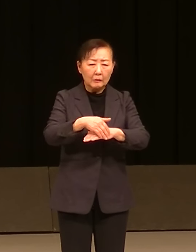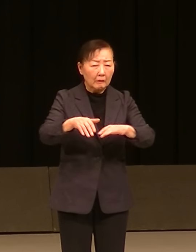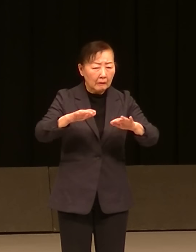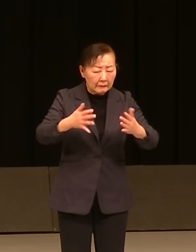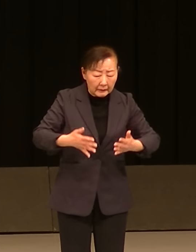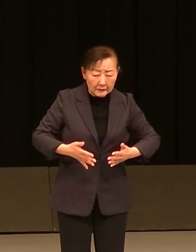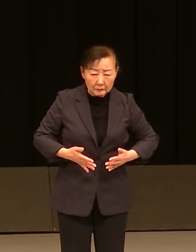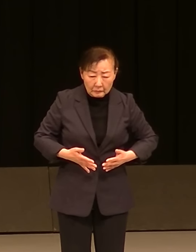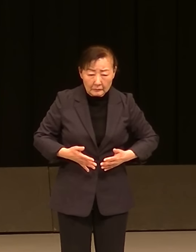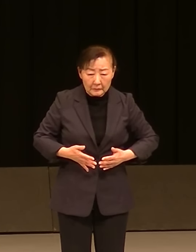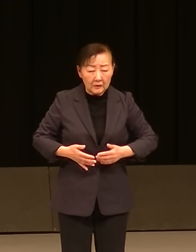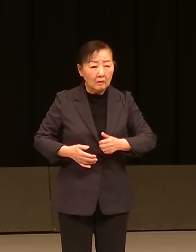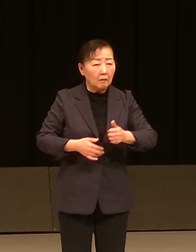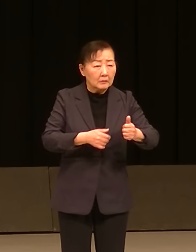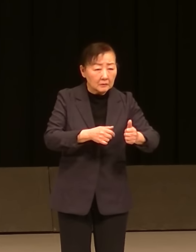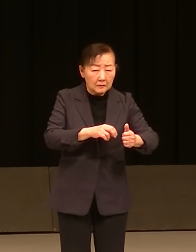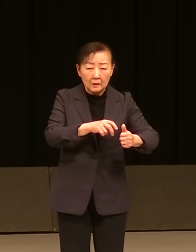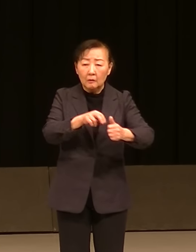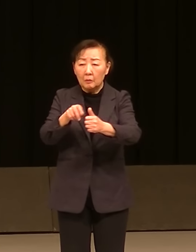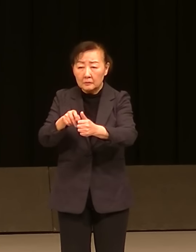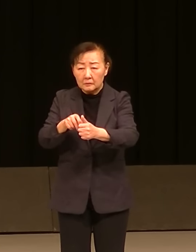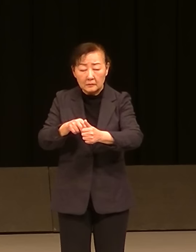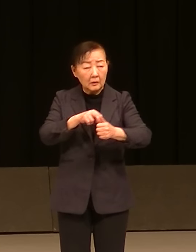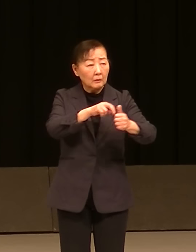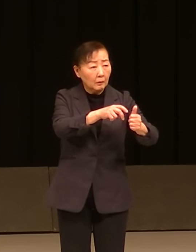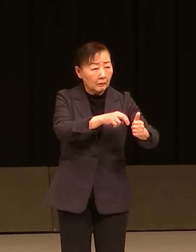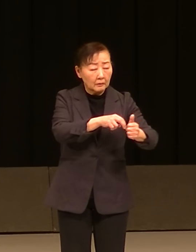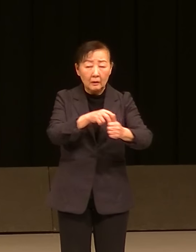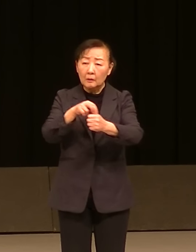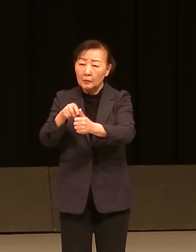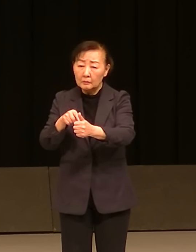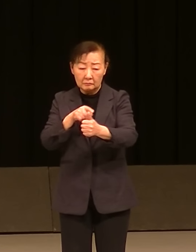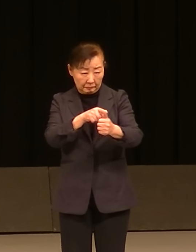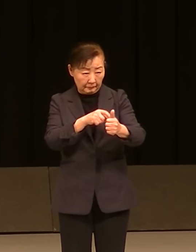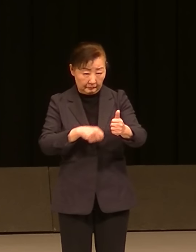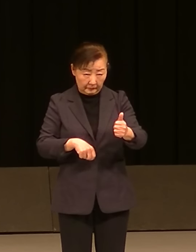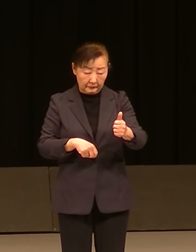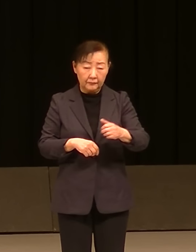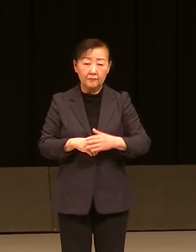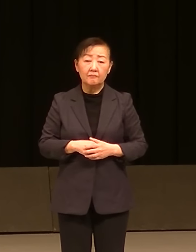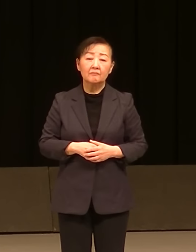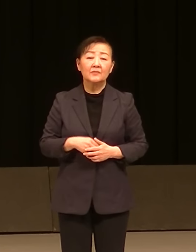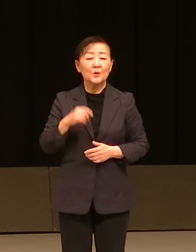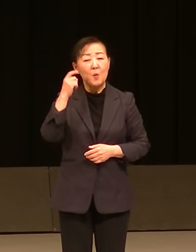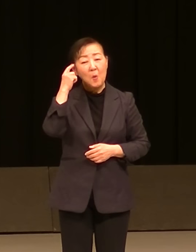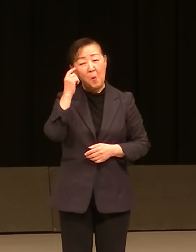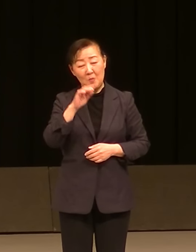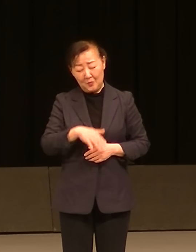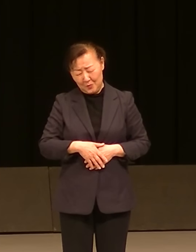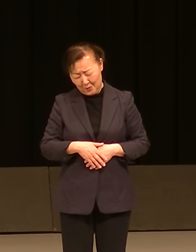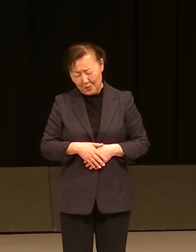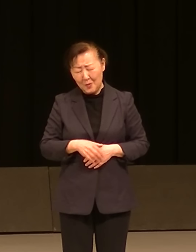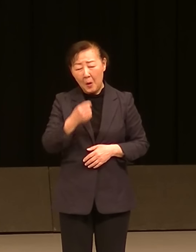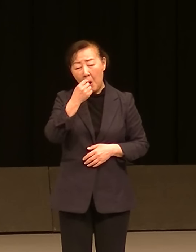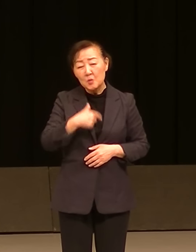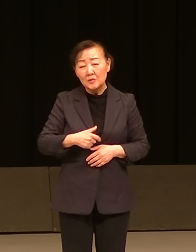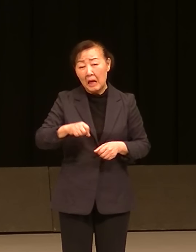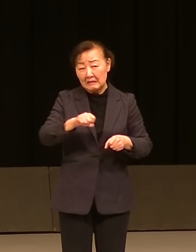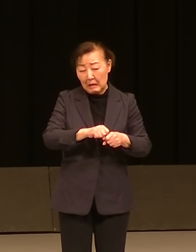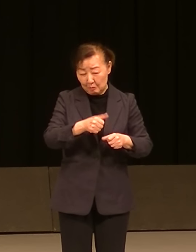このこうあっちへフラフラこっちへフラフラしているやつだ、というふうに思って、あ、これは船侍男であ